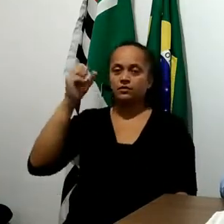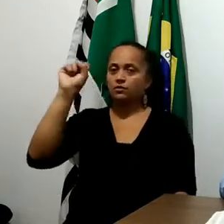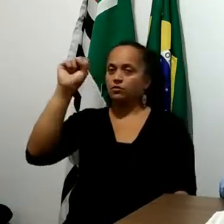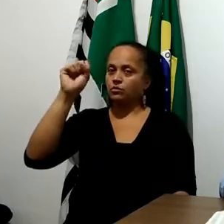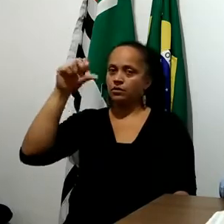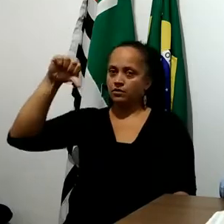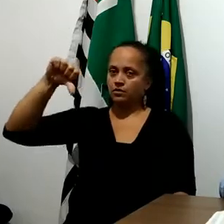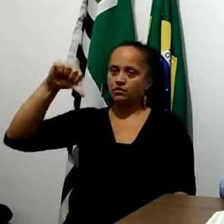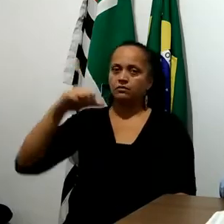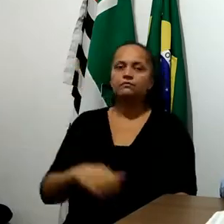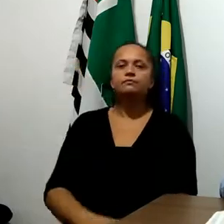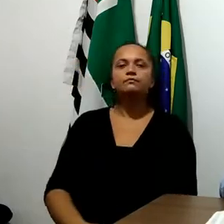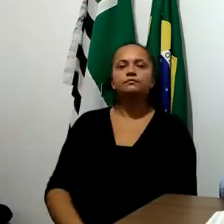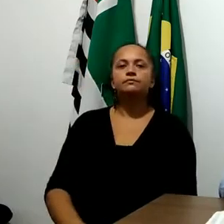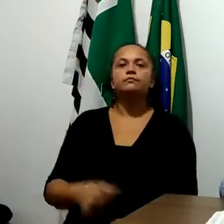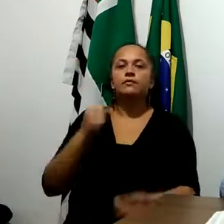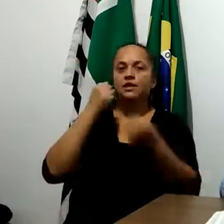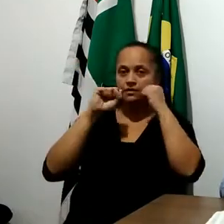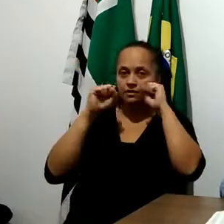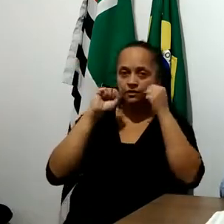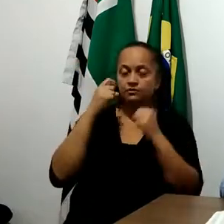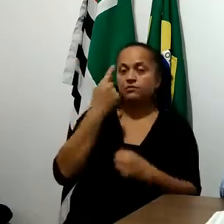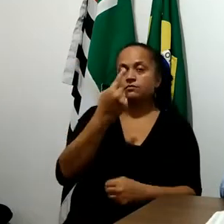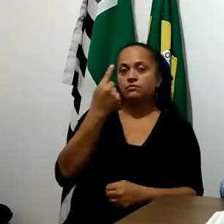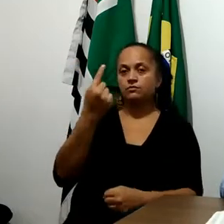Salmo 119